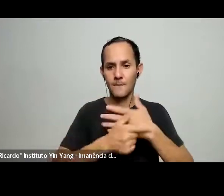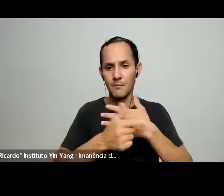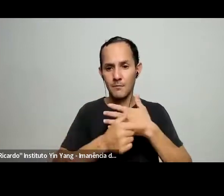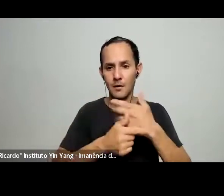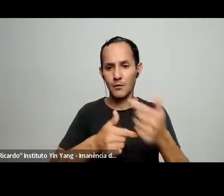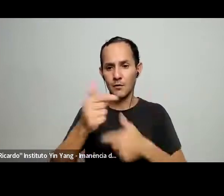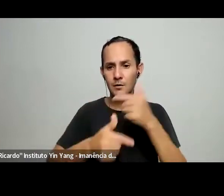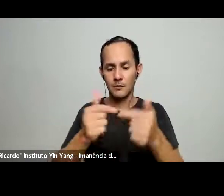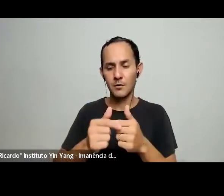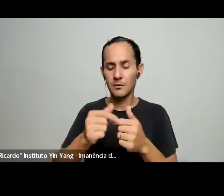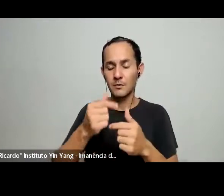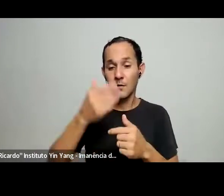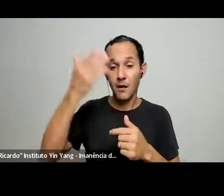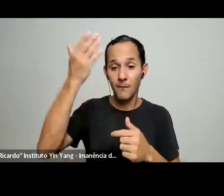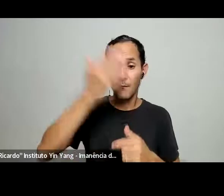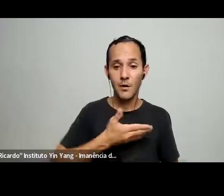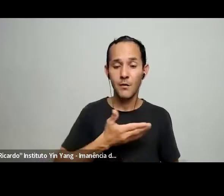é consolidar